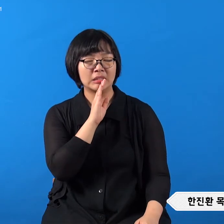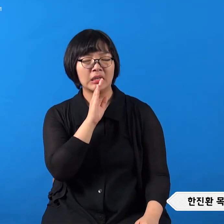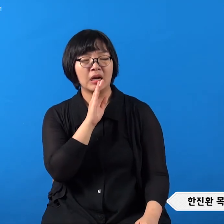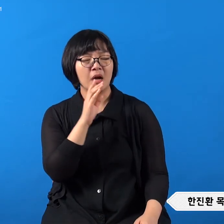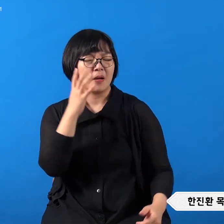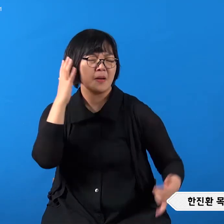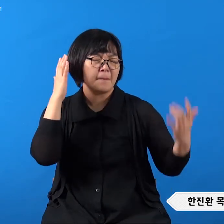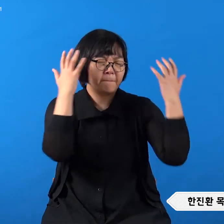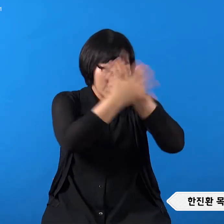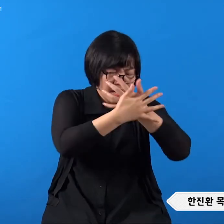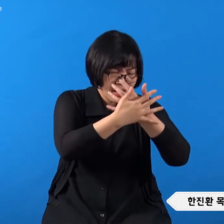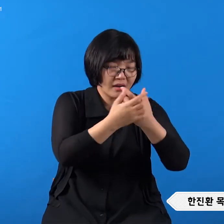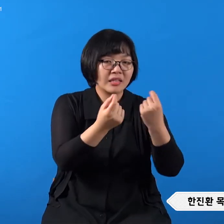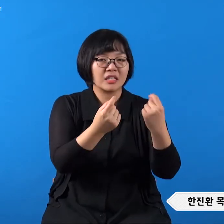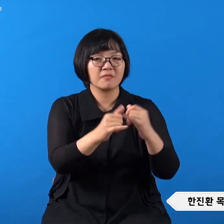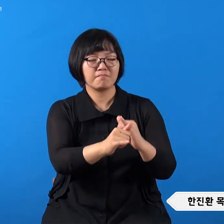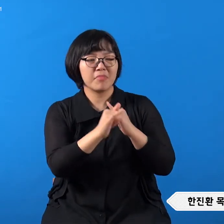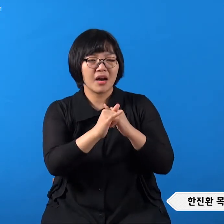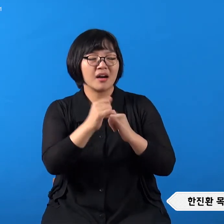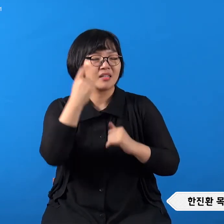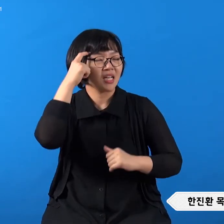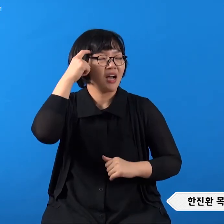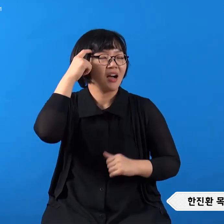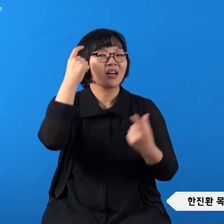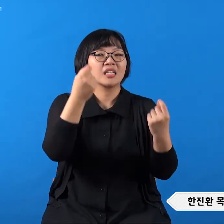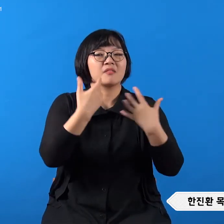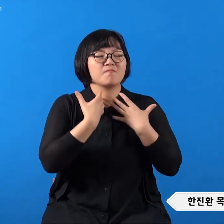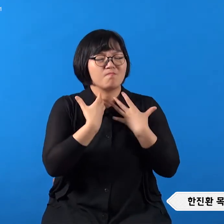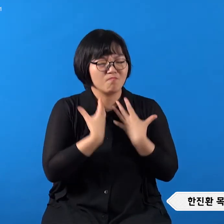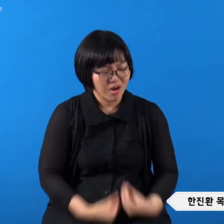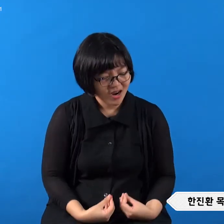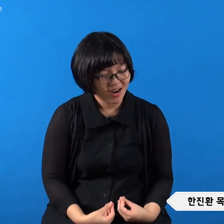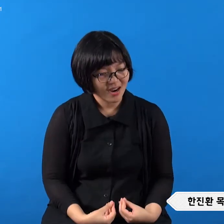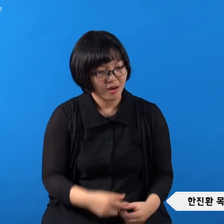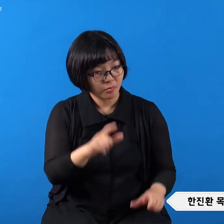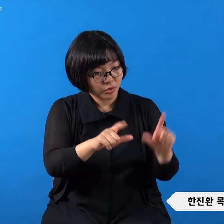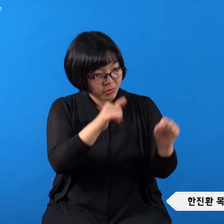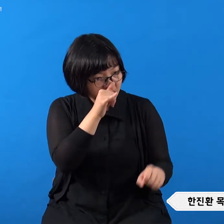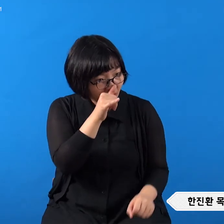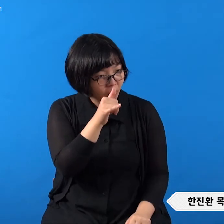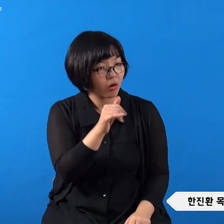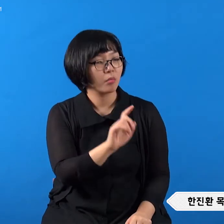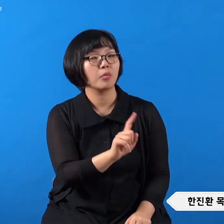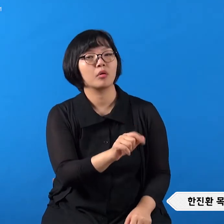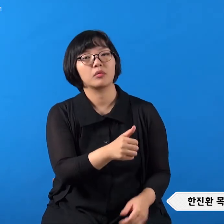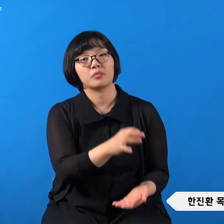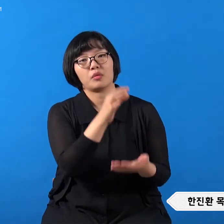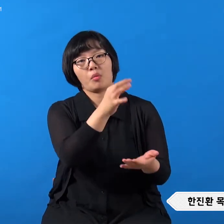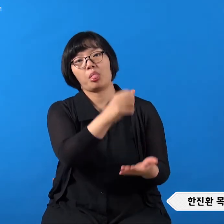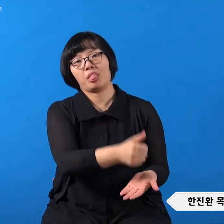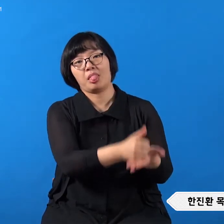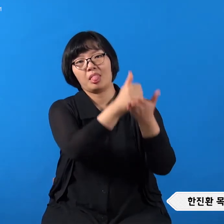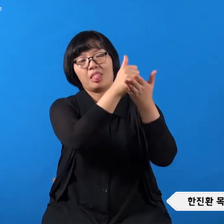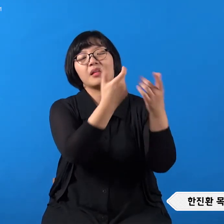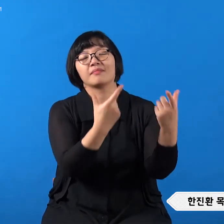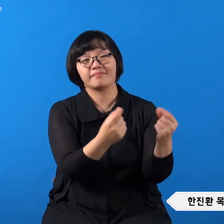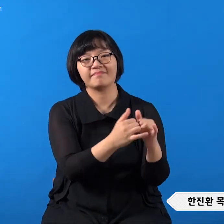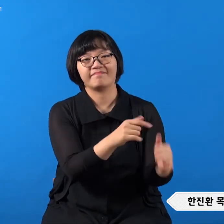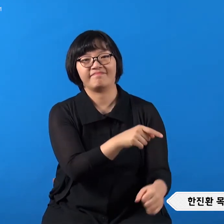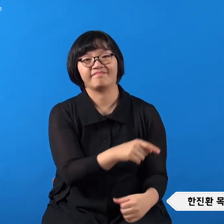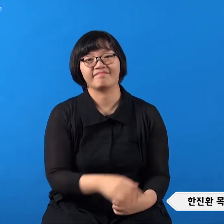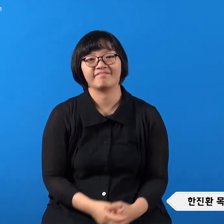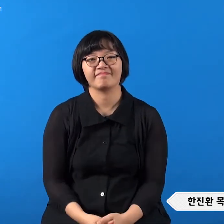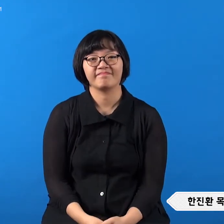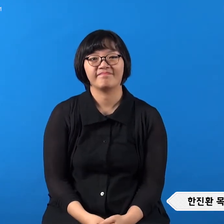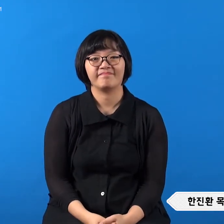눈앞이 캄캄해지고 죽고 싶을 정도로 절망감이 들고 그렇게 한다면 그 사람은 돈을 우상으로